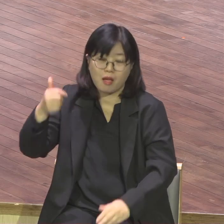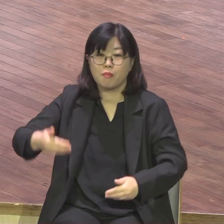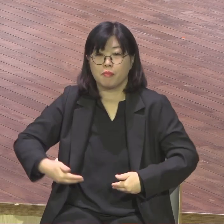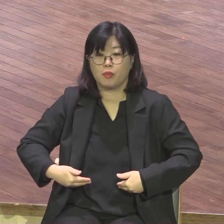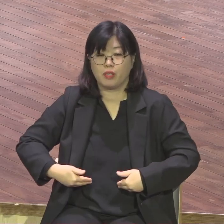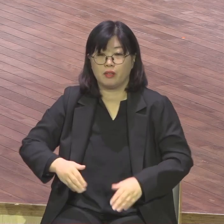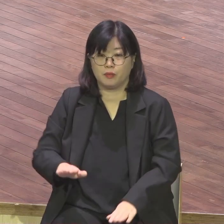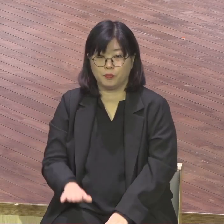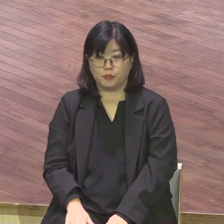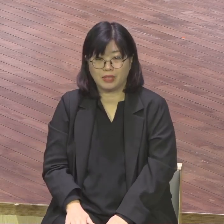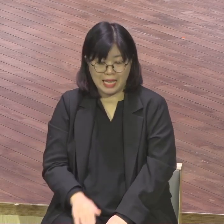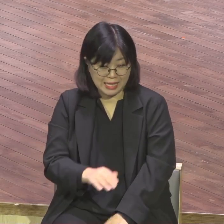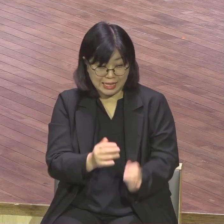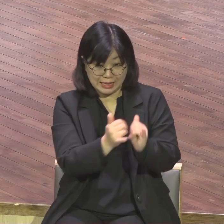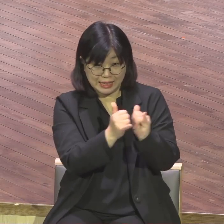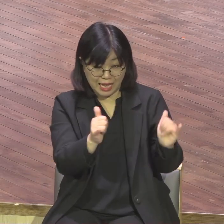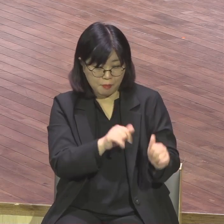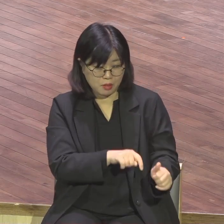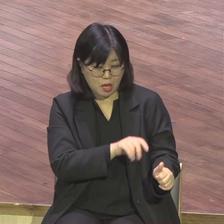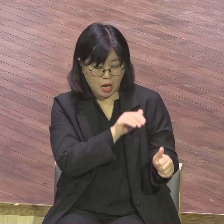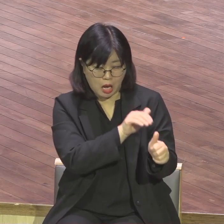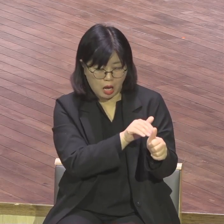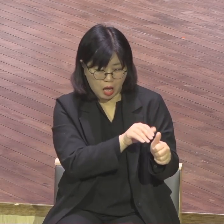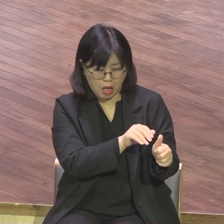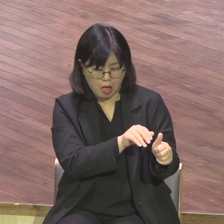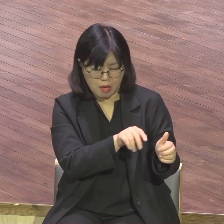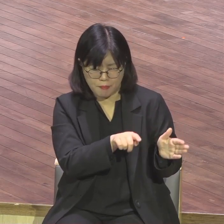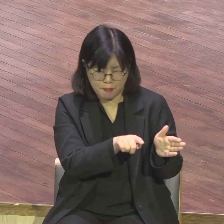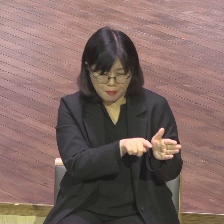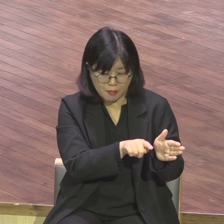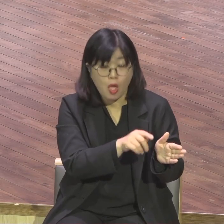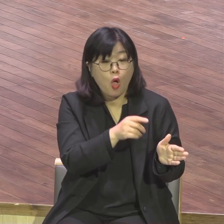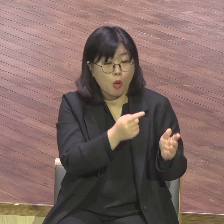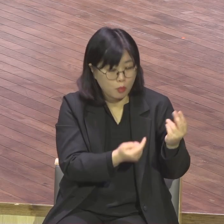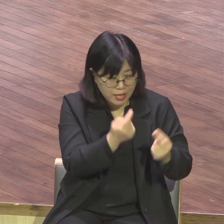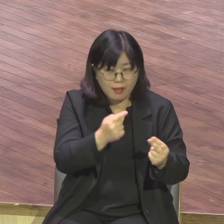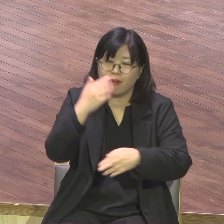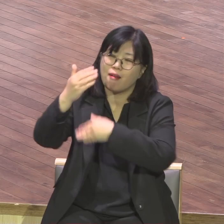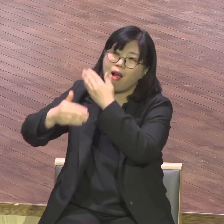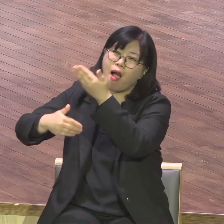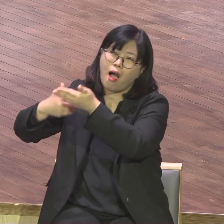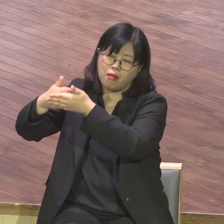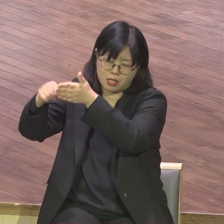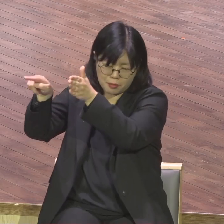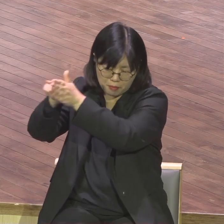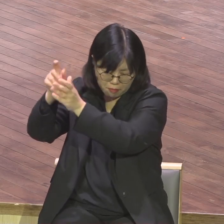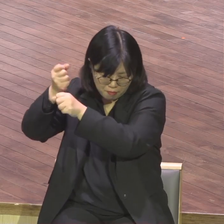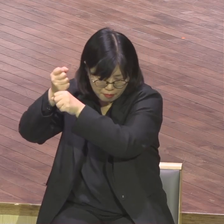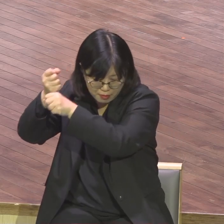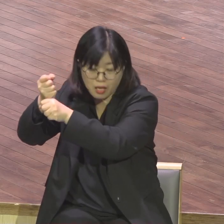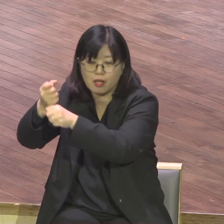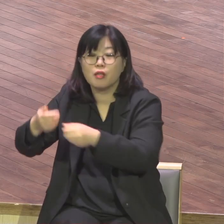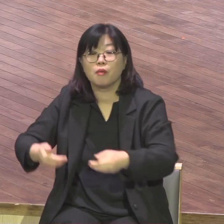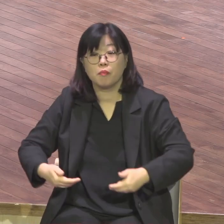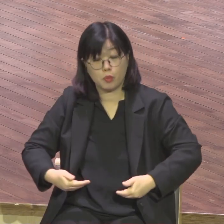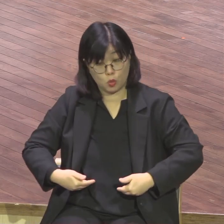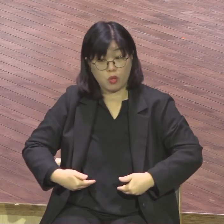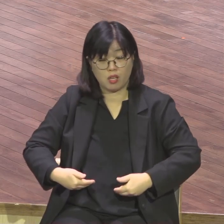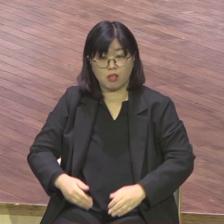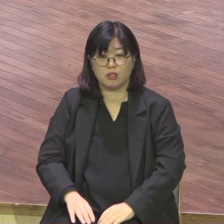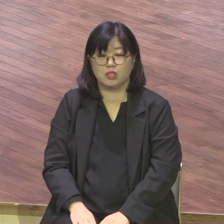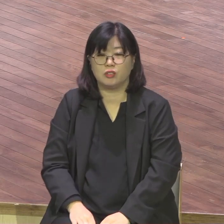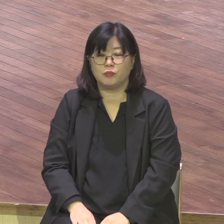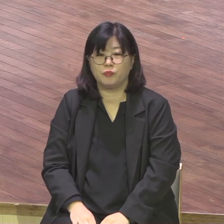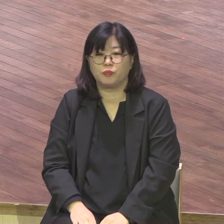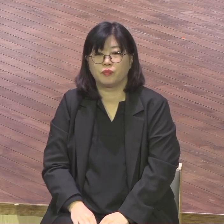소통해야 돼. 하나님과의 올바른 관계가 맺어질 때 삶의 현장에서 다른 사람과의